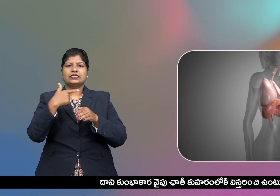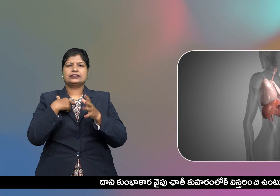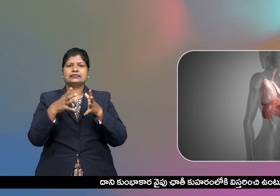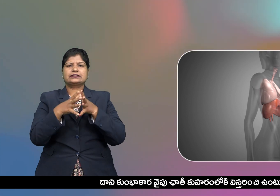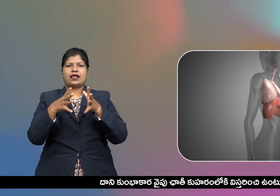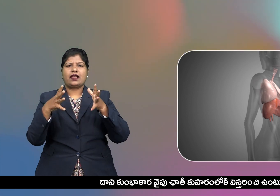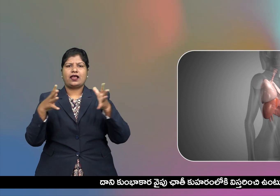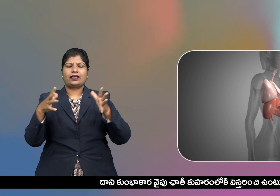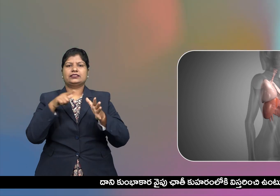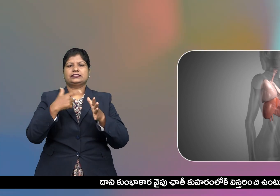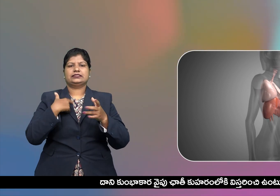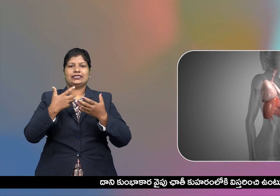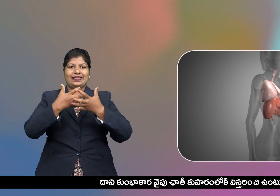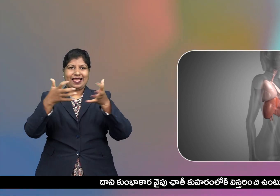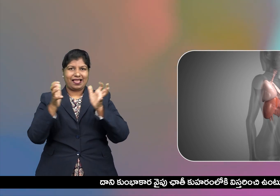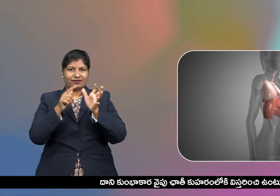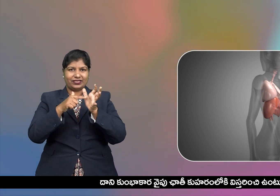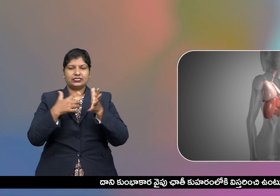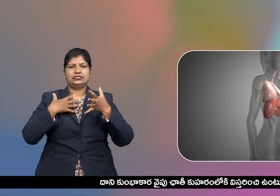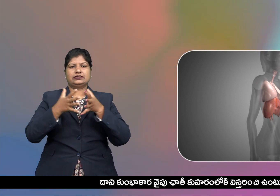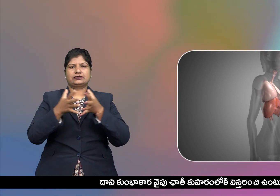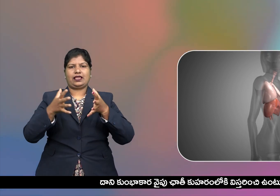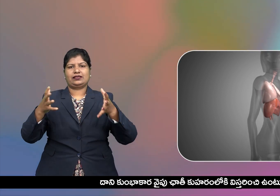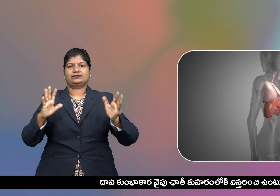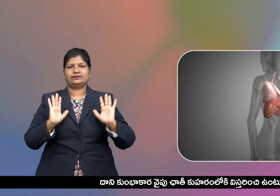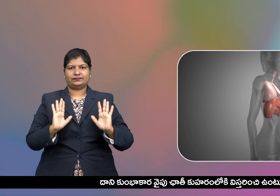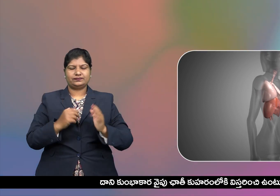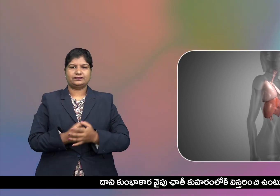కుహరంలోకి విస్తరించి ఉంటుంది.